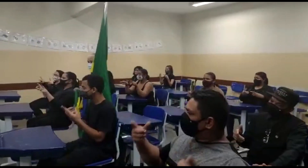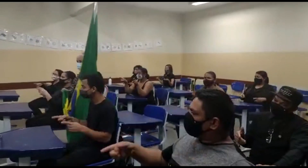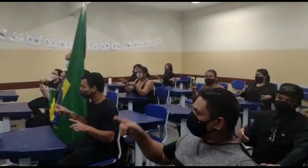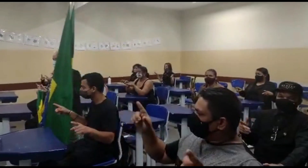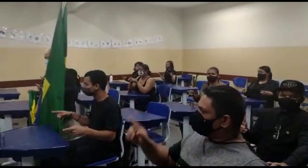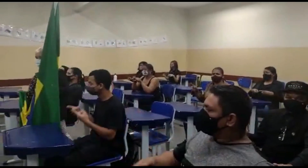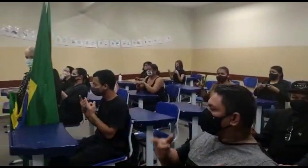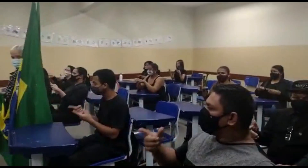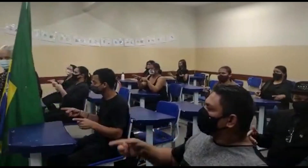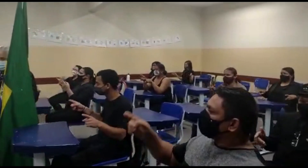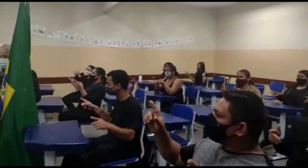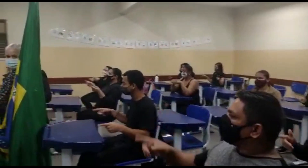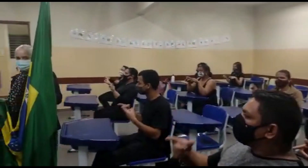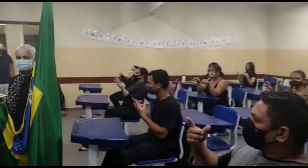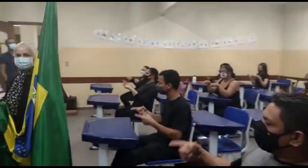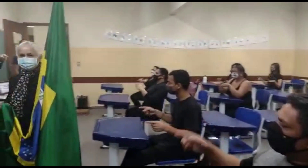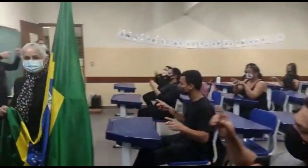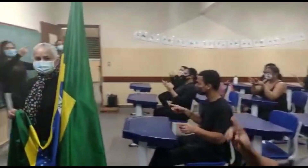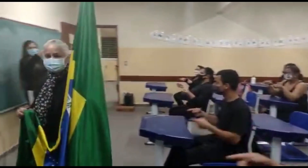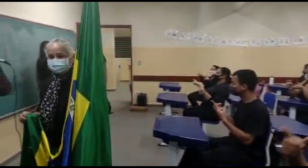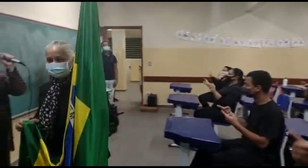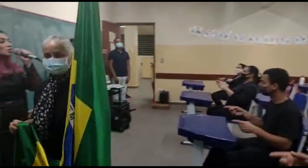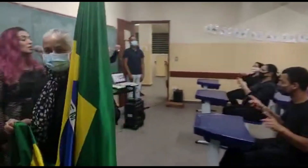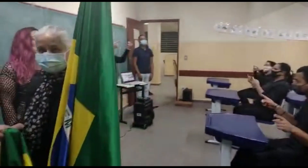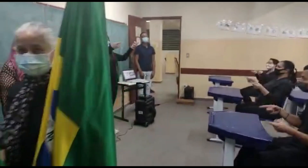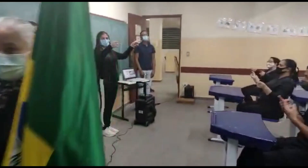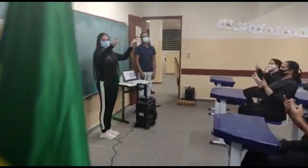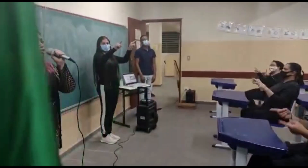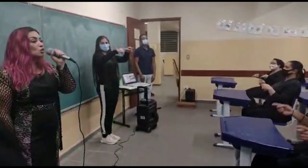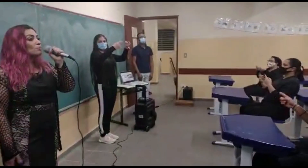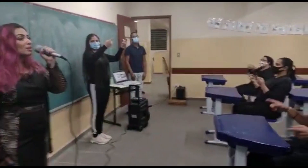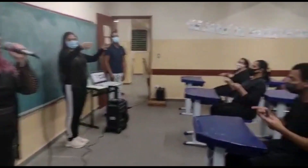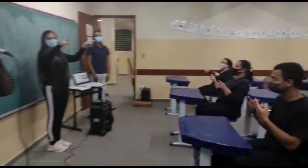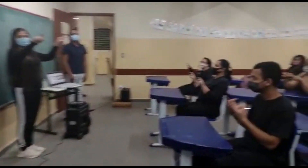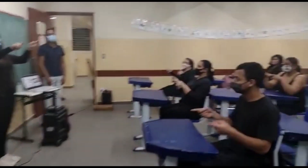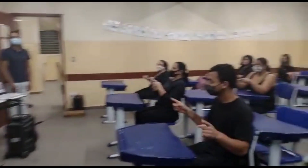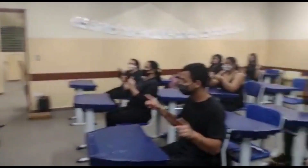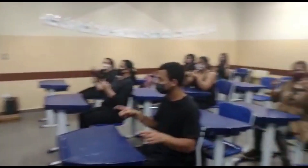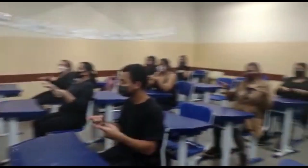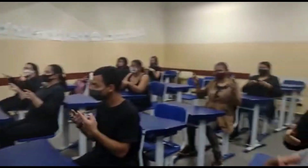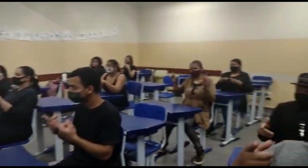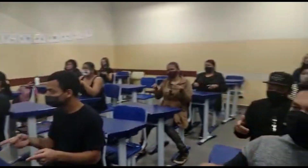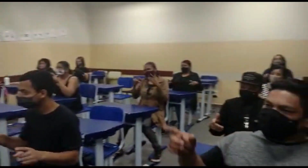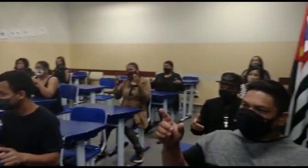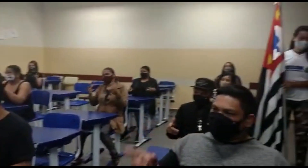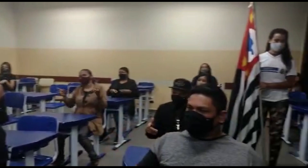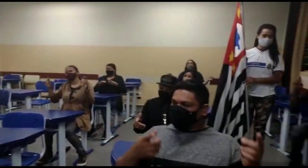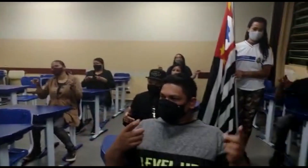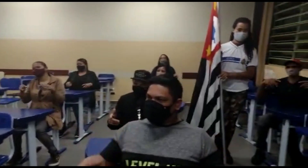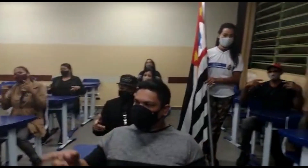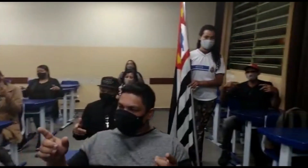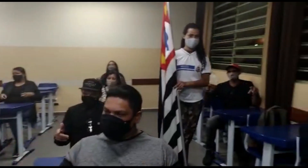galatão Na caridade Chilpereira, com